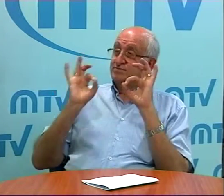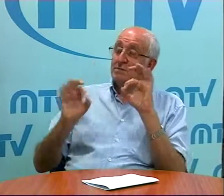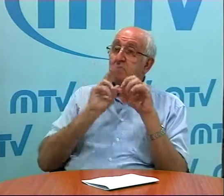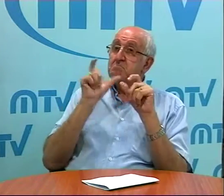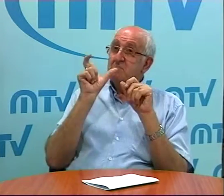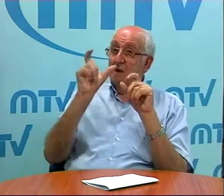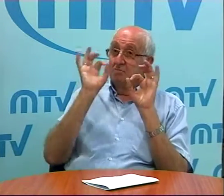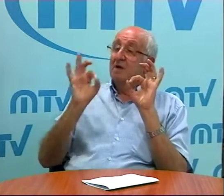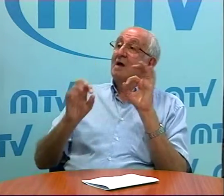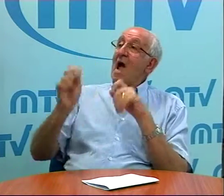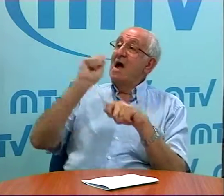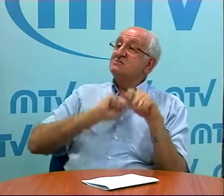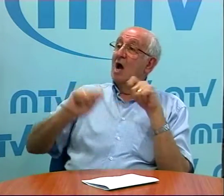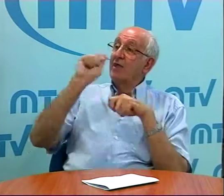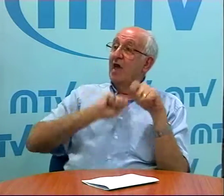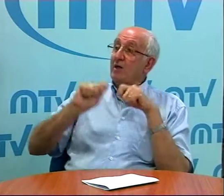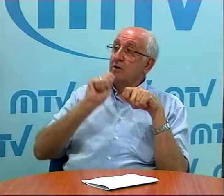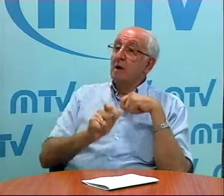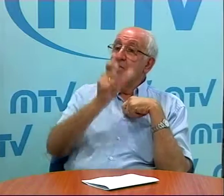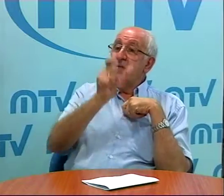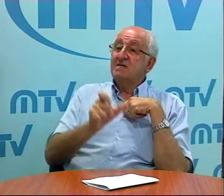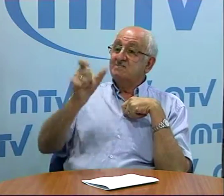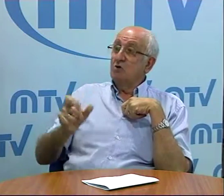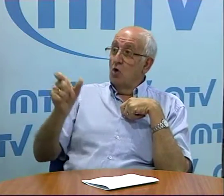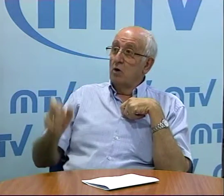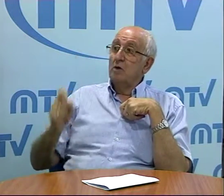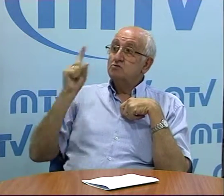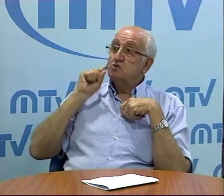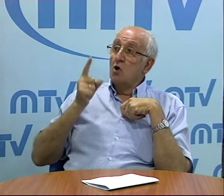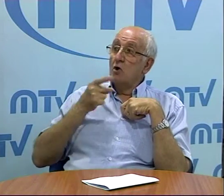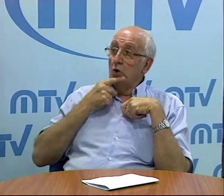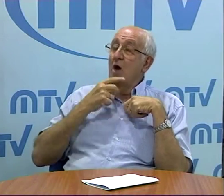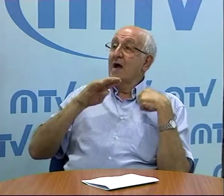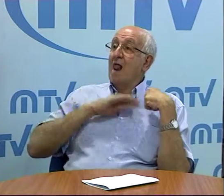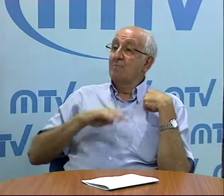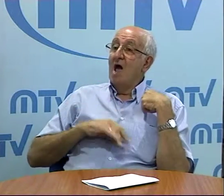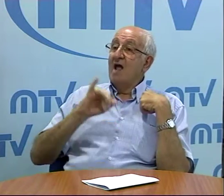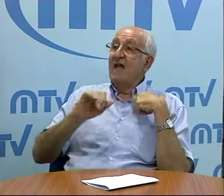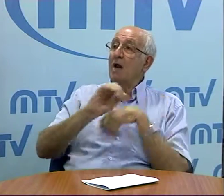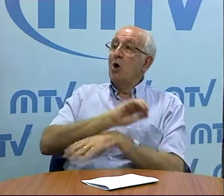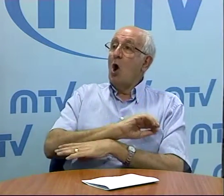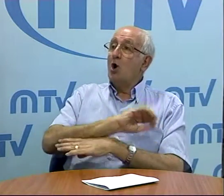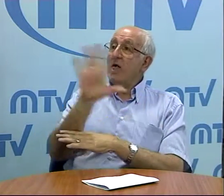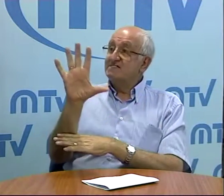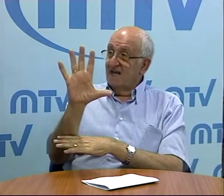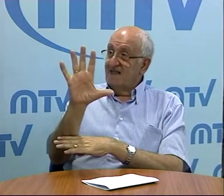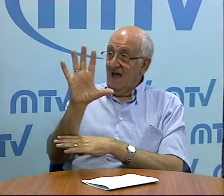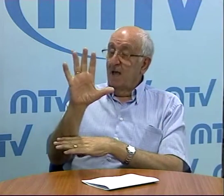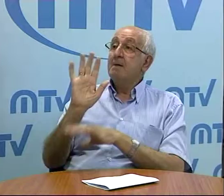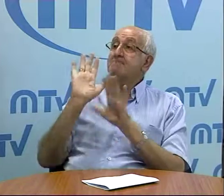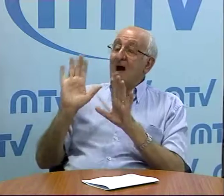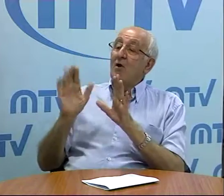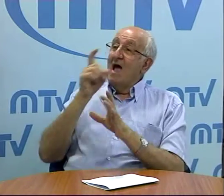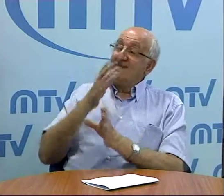ASOR, esa palabra significa Asociación de Personas Sordas de Caravaca de la Cruz y